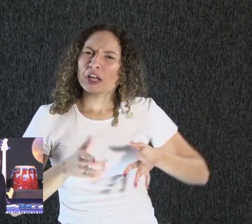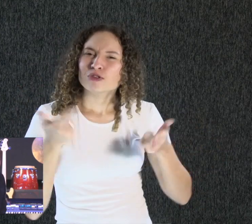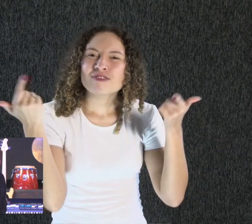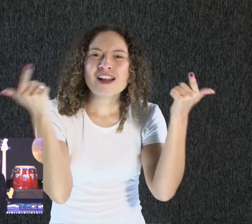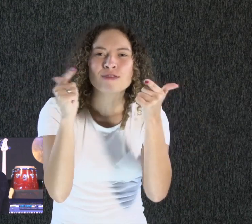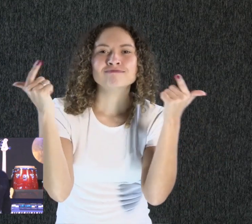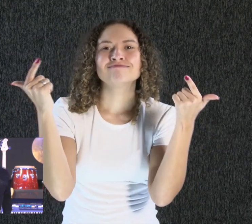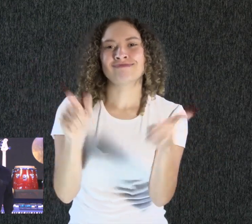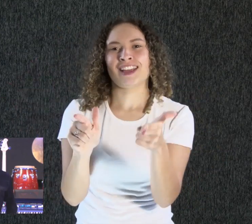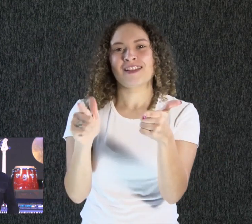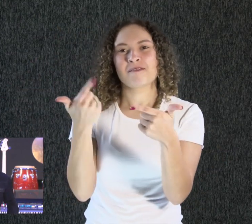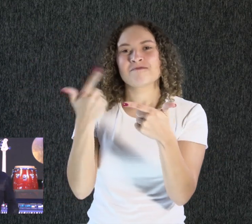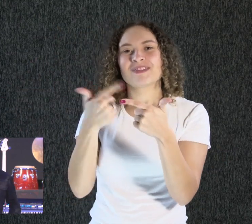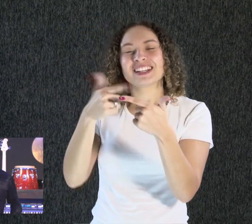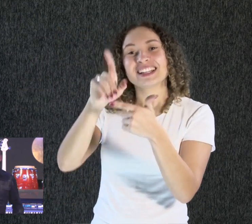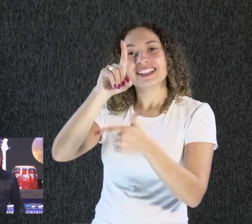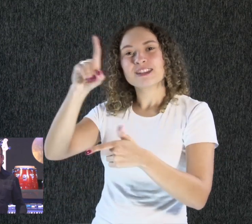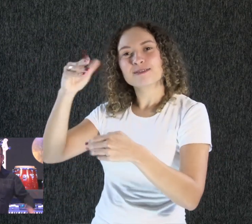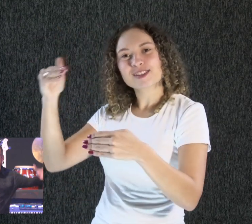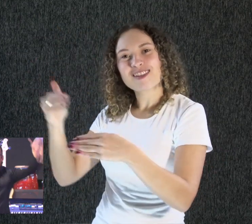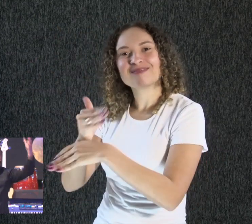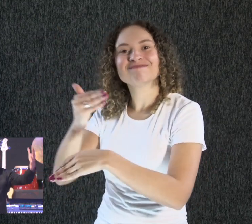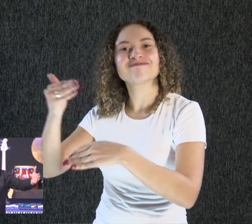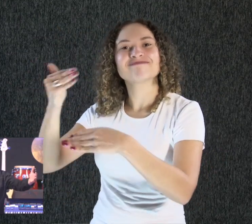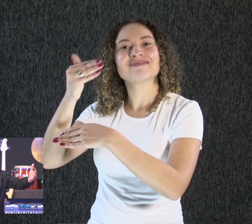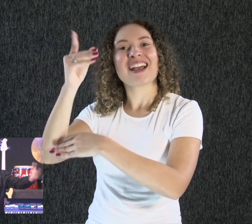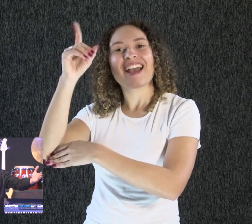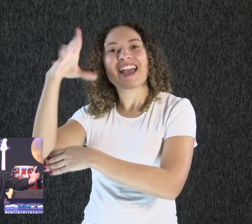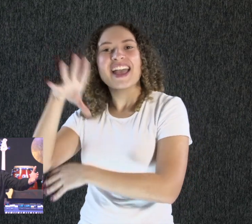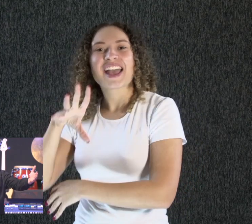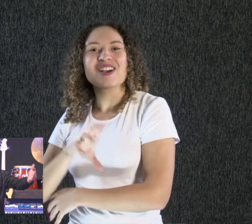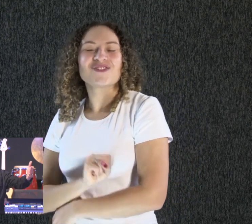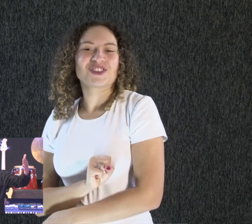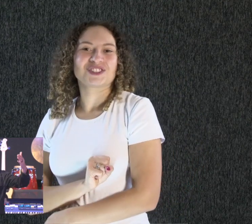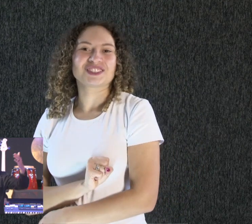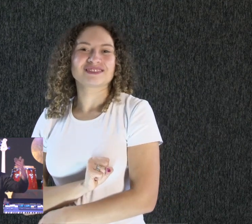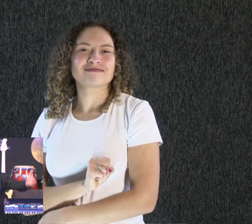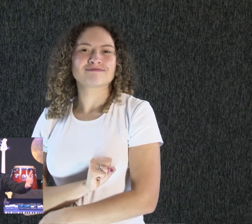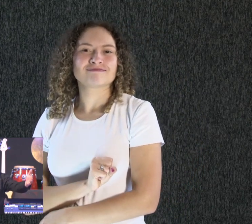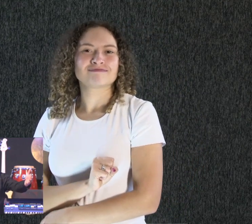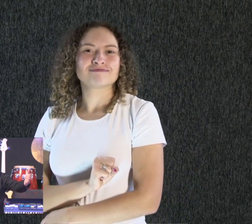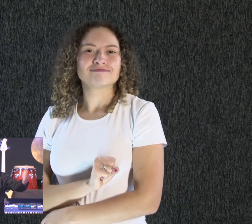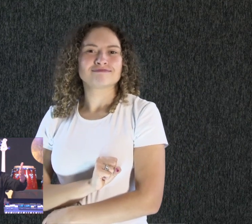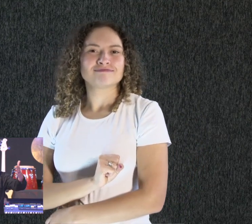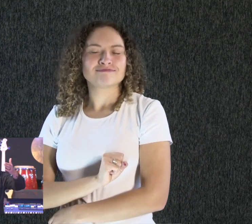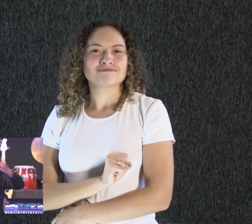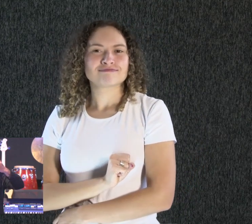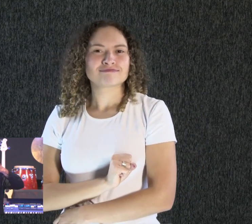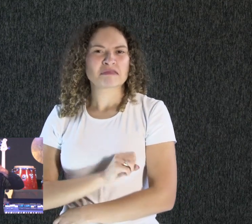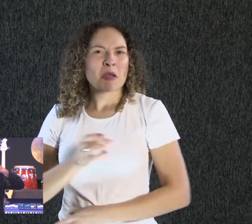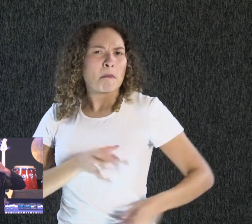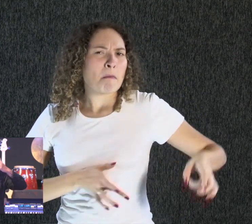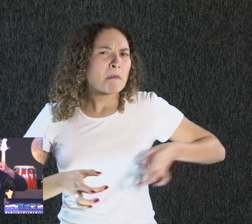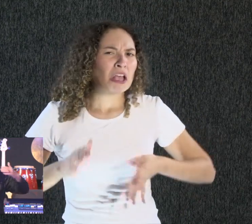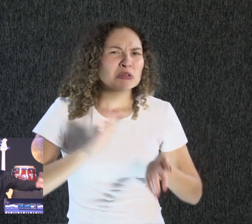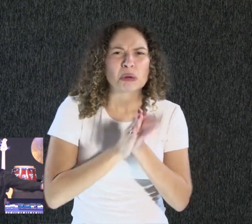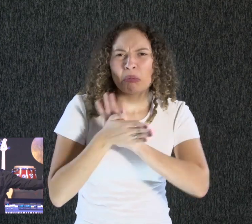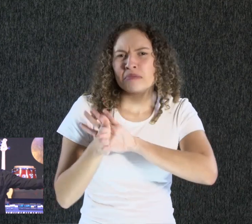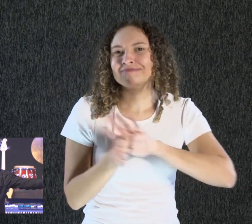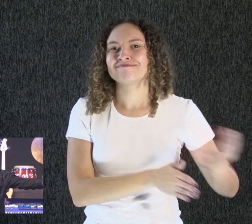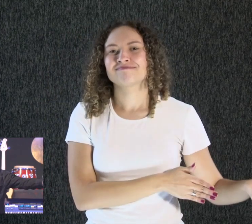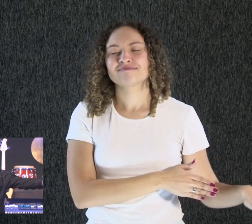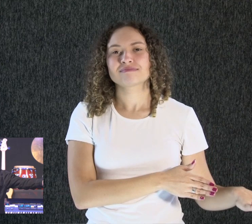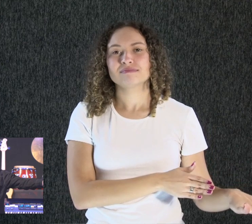lar, o medo vai embora. Porque a presença dele, Deus é amor, a presença do verdadeiro amor lança fora o